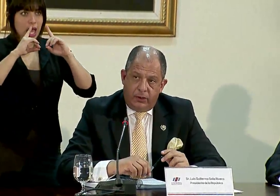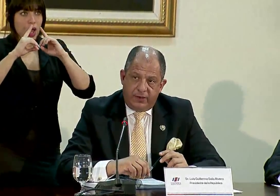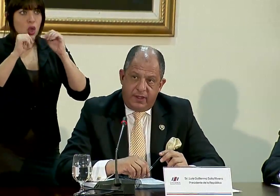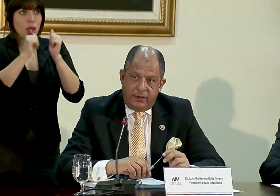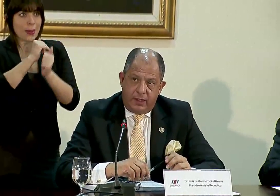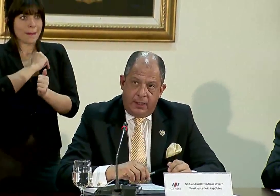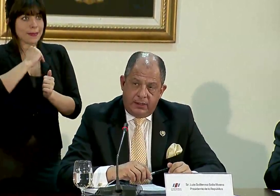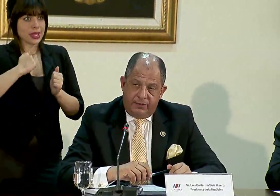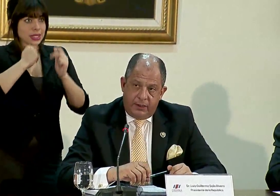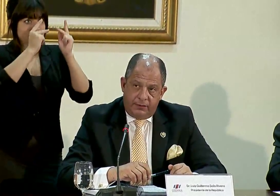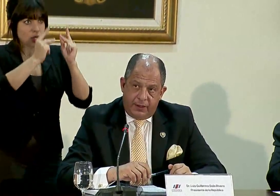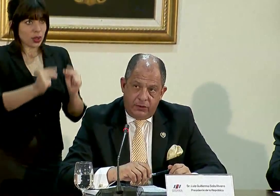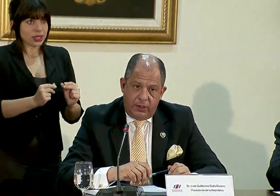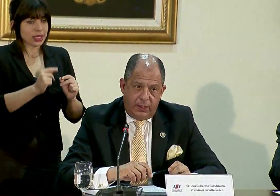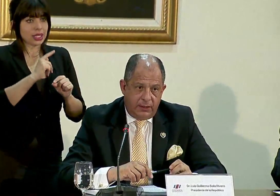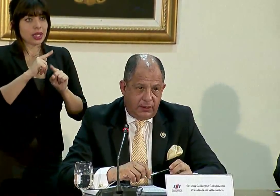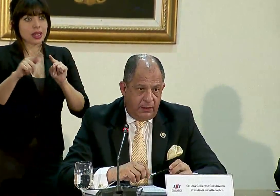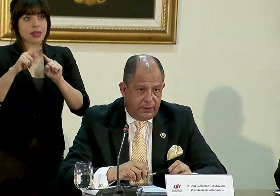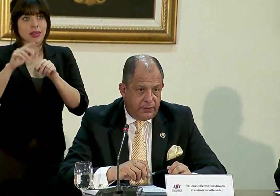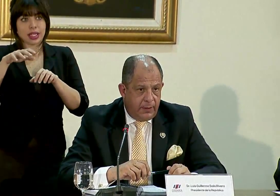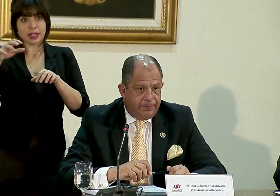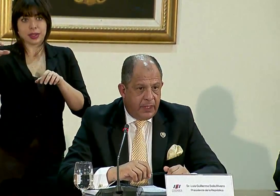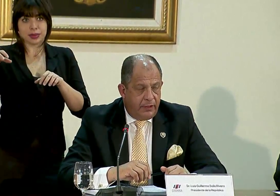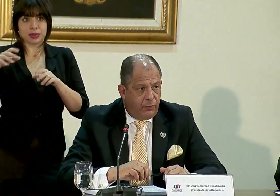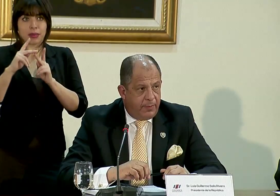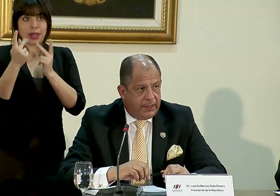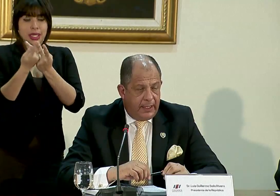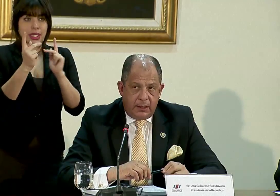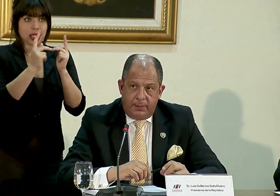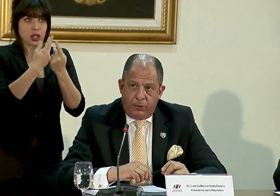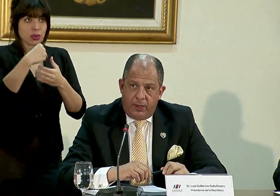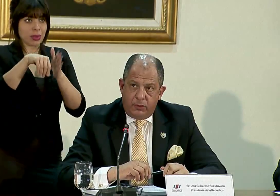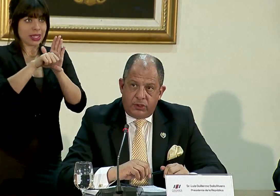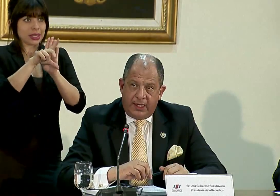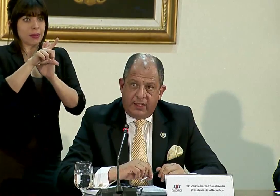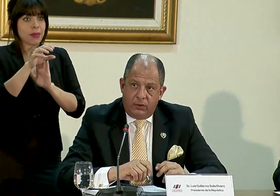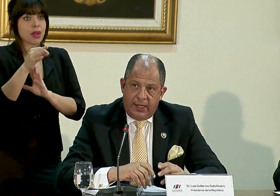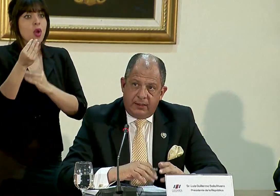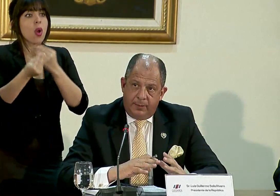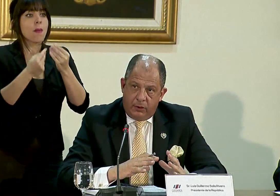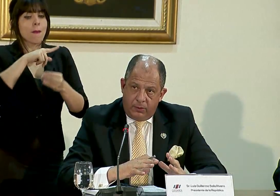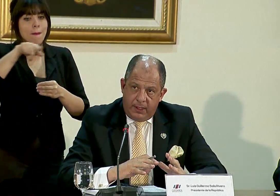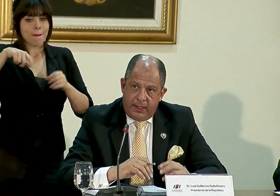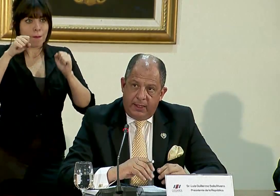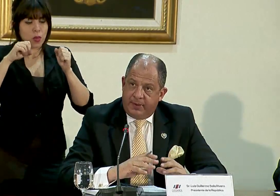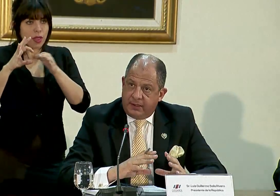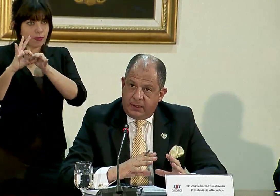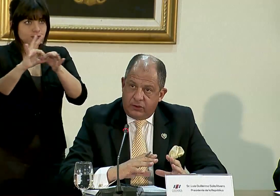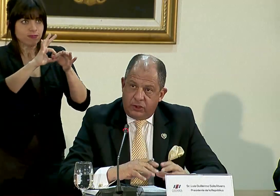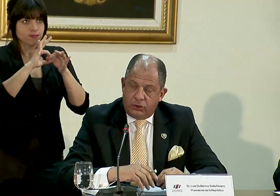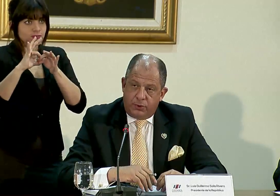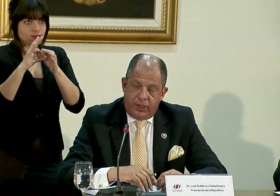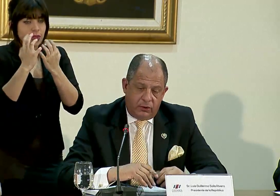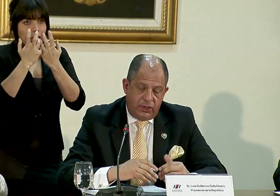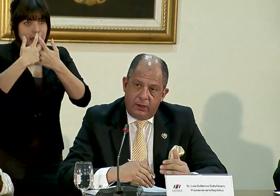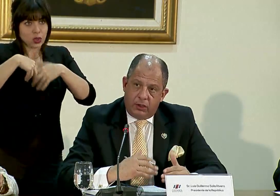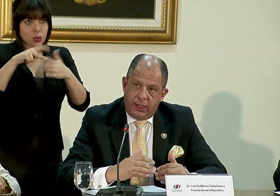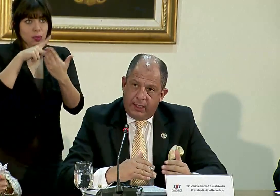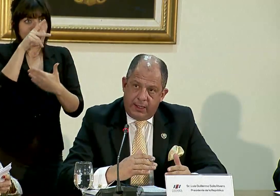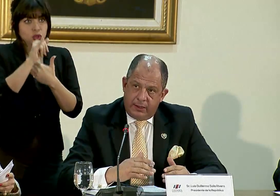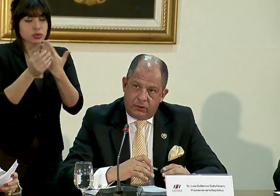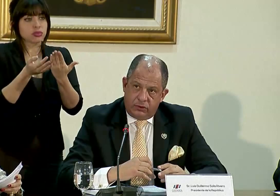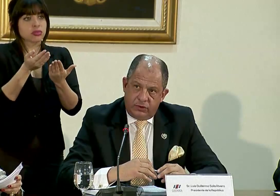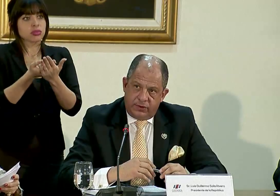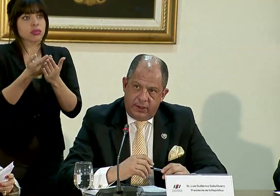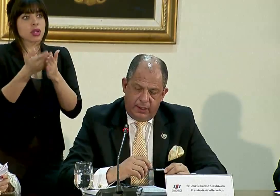el Ministerio de Hacienda y las diferentes fracciones legislativas de forma tal que podamos articular de mejor manera la presentación de los proyectos y el